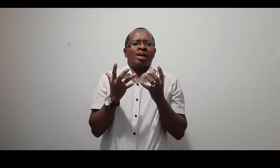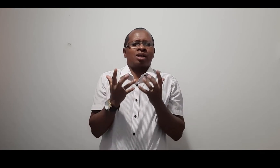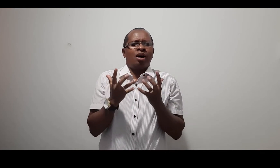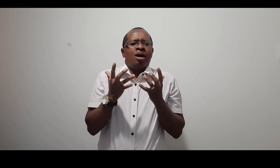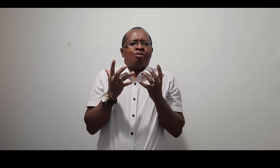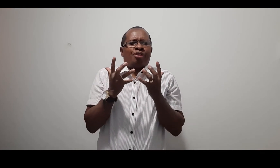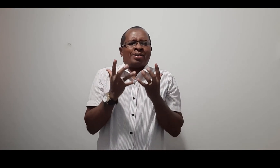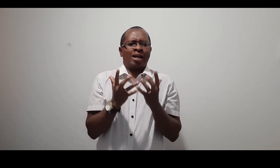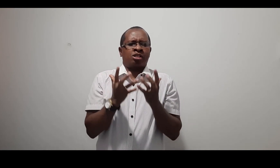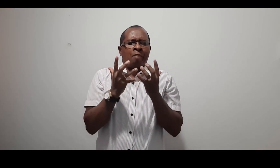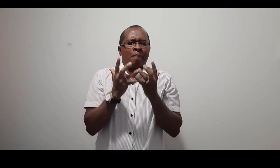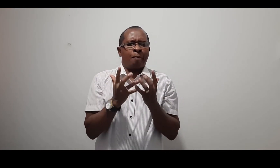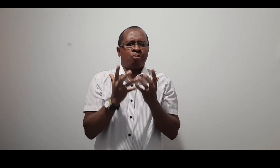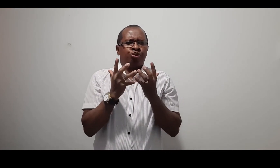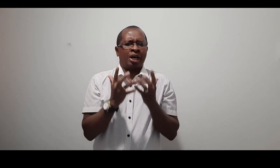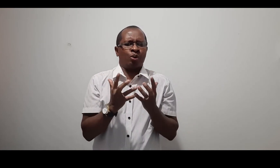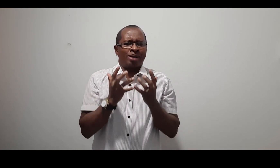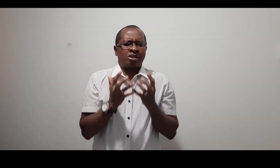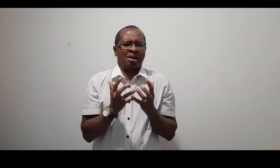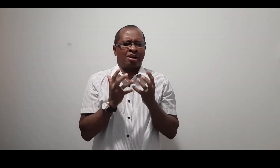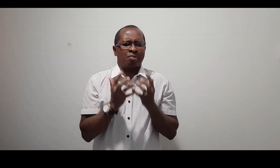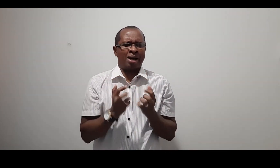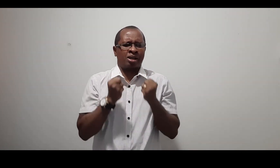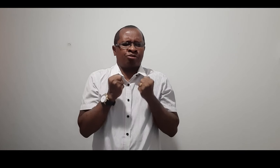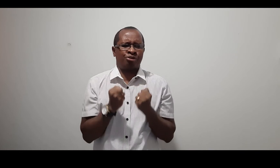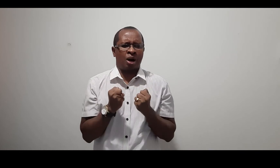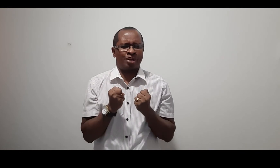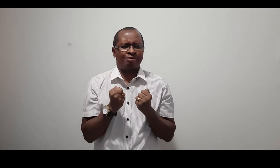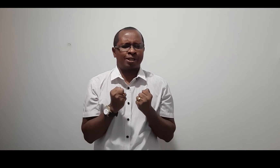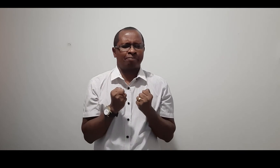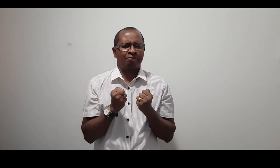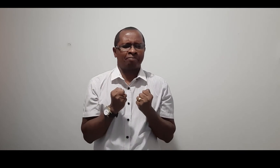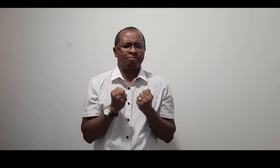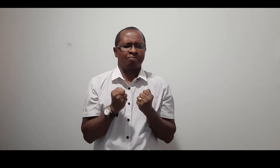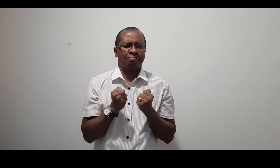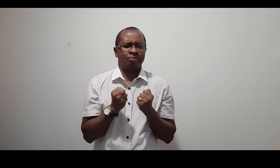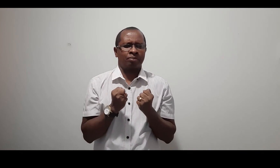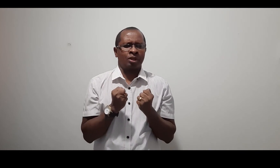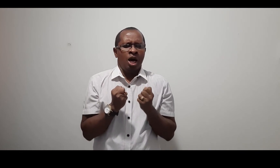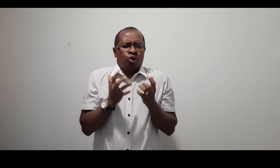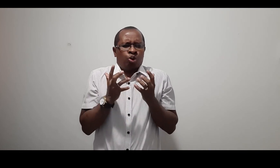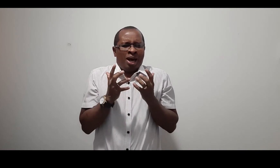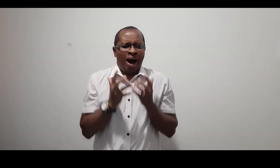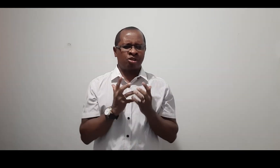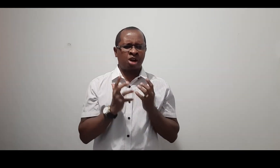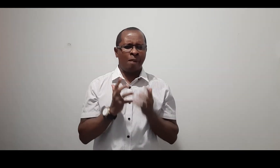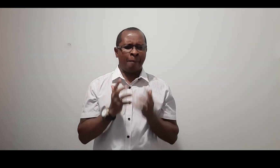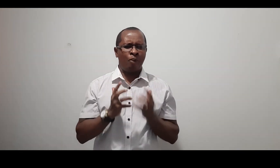lasa fanatitra manompofina eo anatrehan'andriamanitra ny fonao ry hafa toy ny anitra